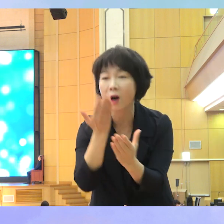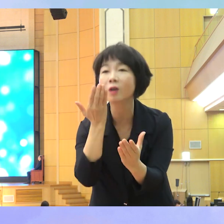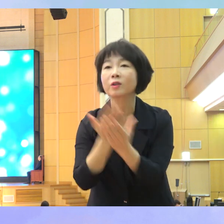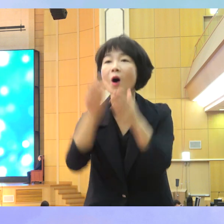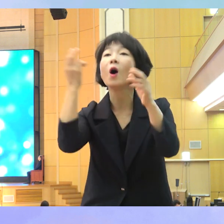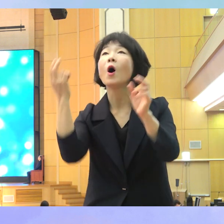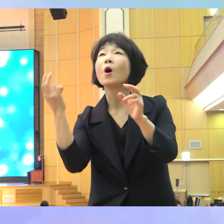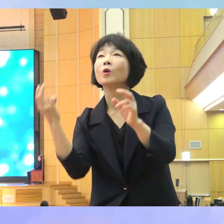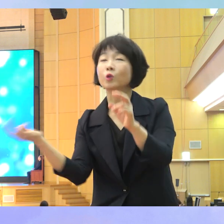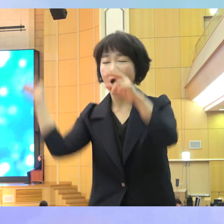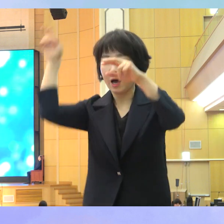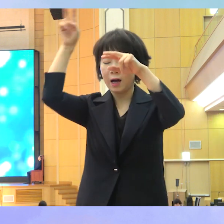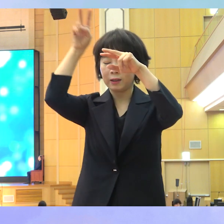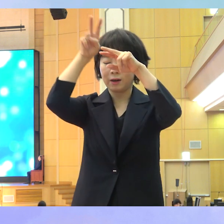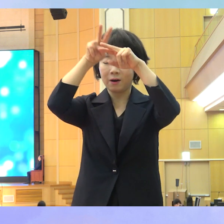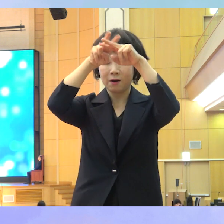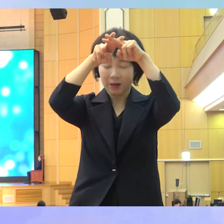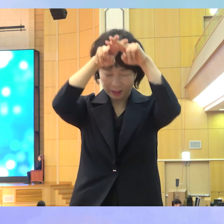오셔서